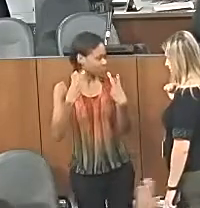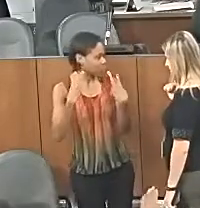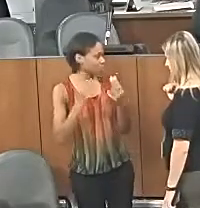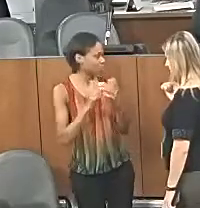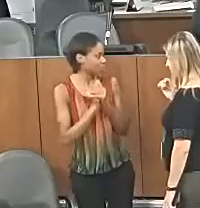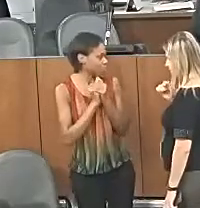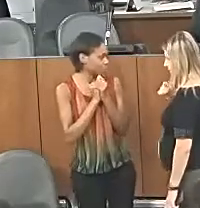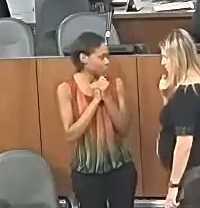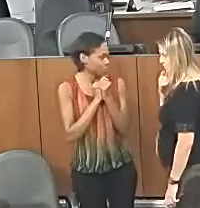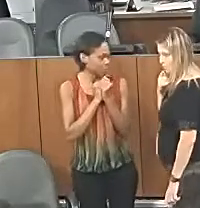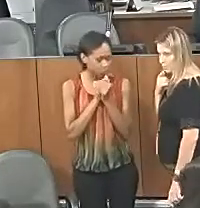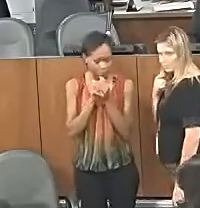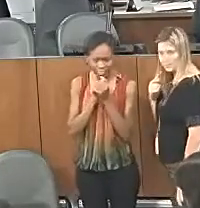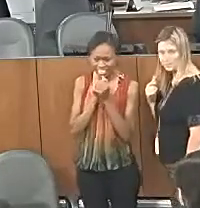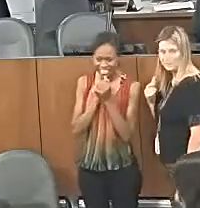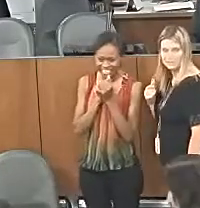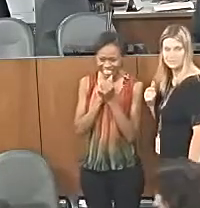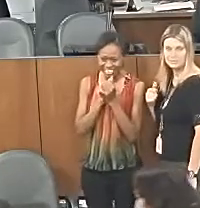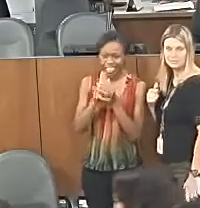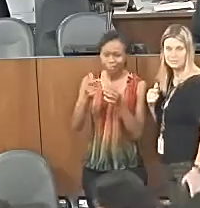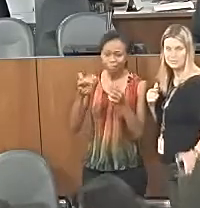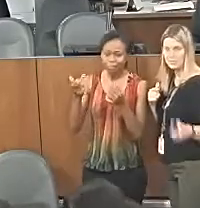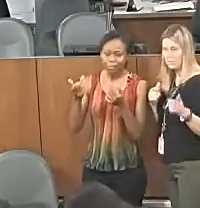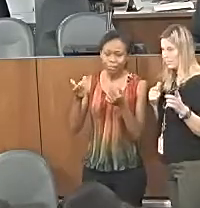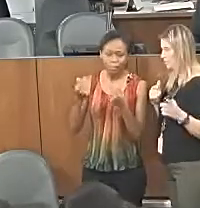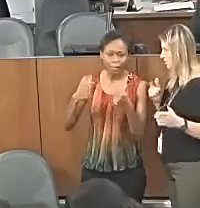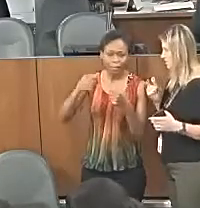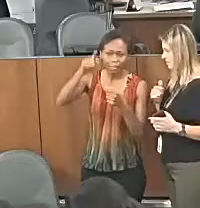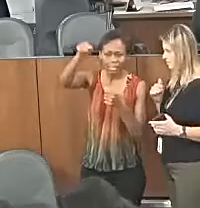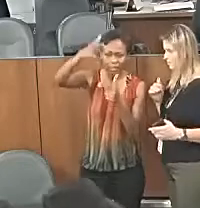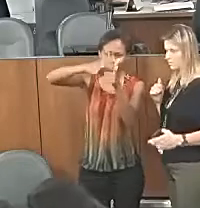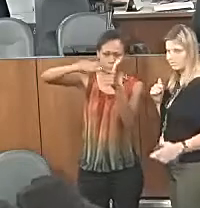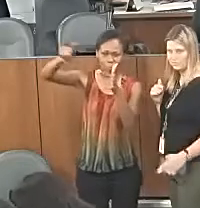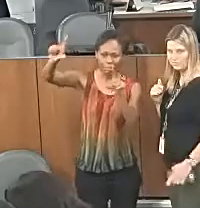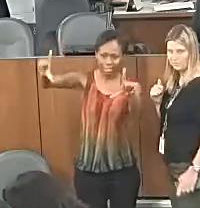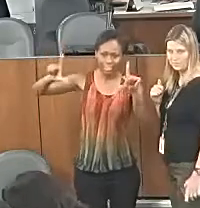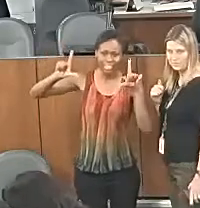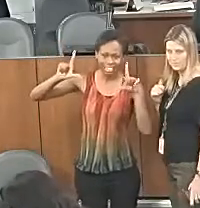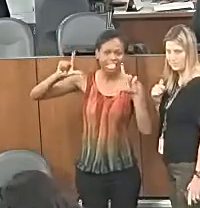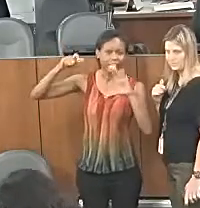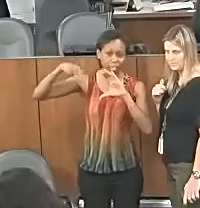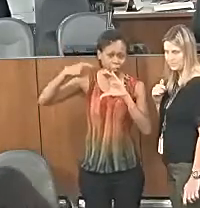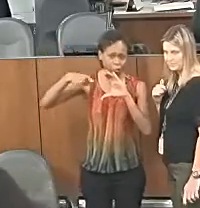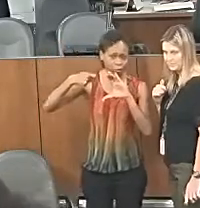surdo no estado ea discutir e votar proposições das comissões